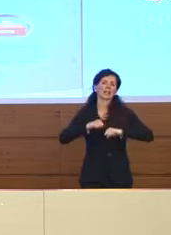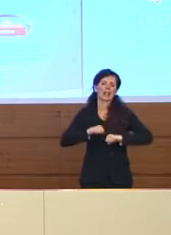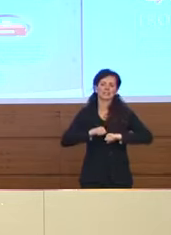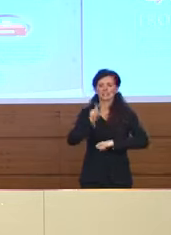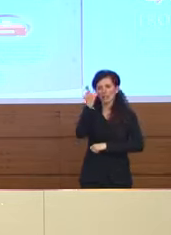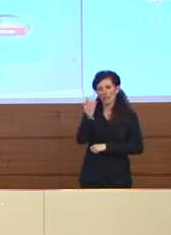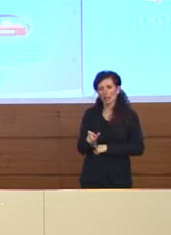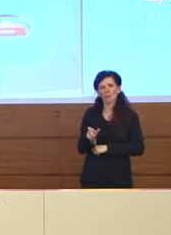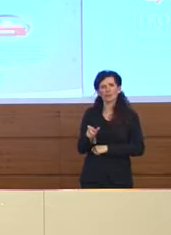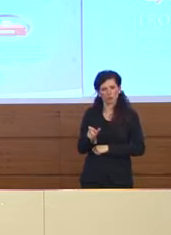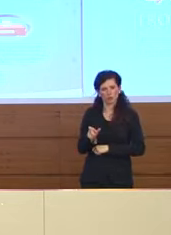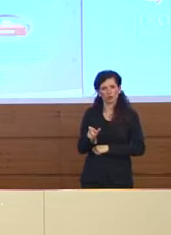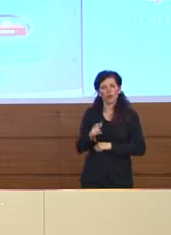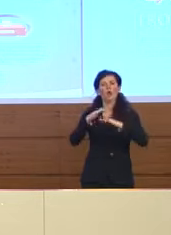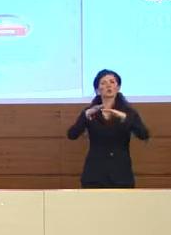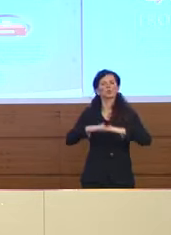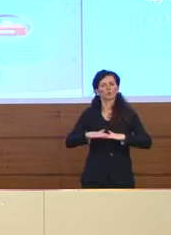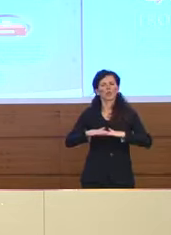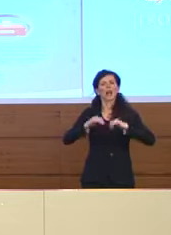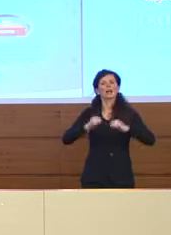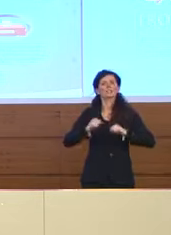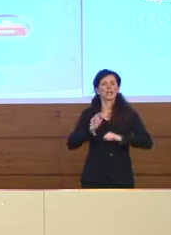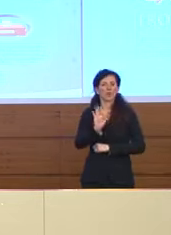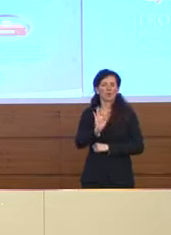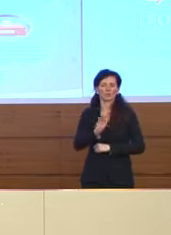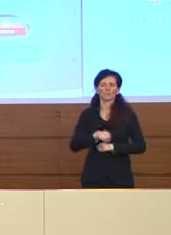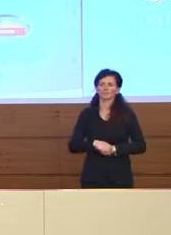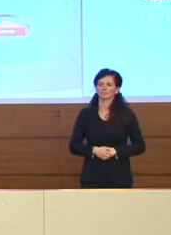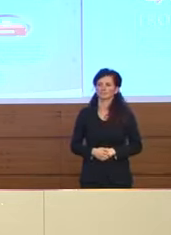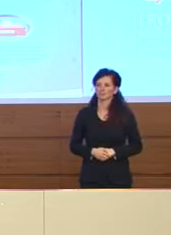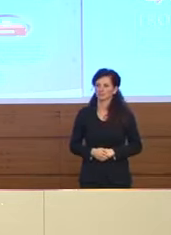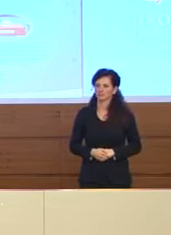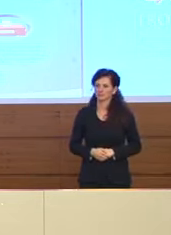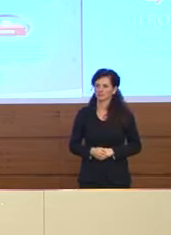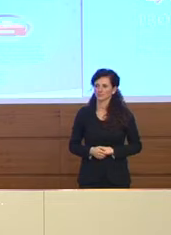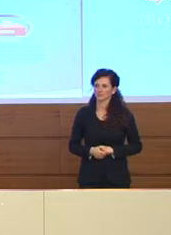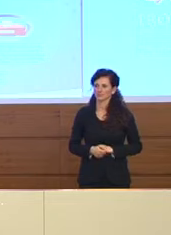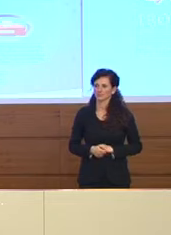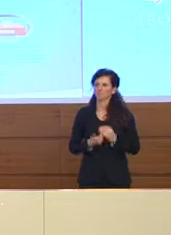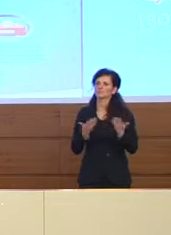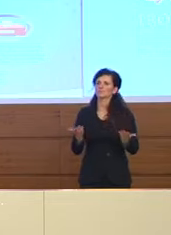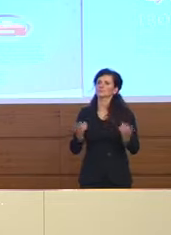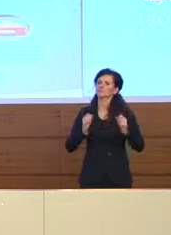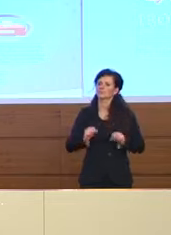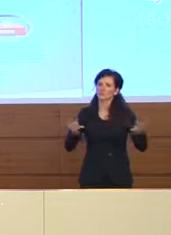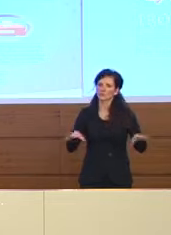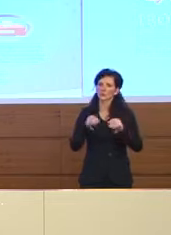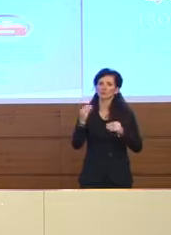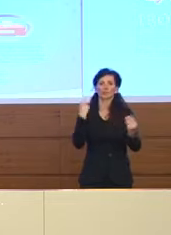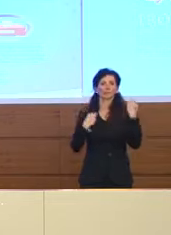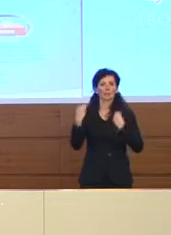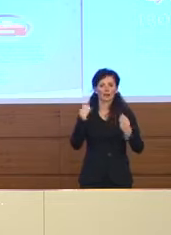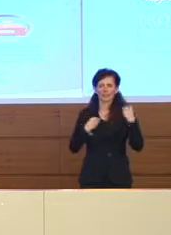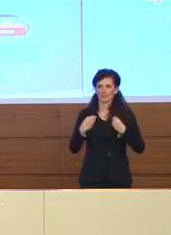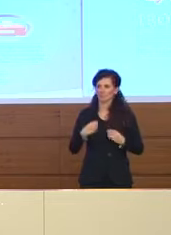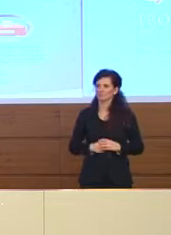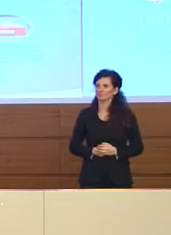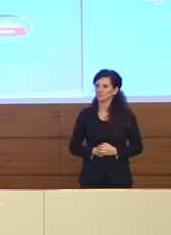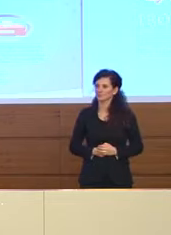e la tutela della sua salute allora diamo spazio alle vostre domande